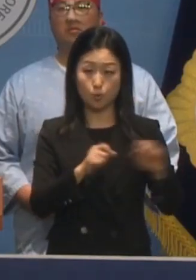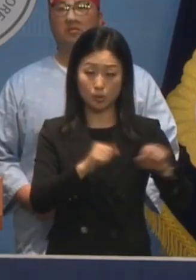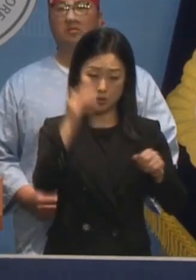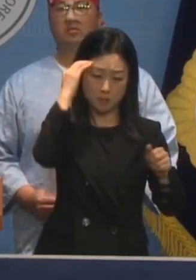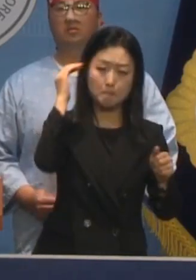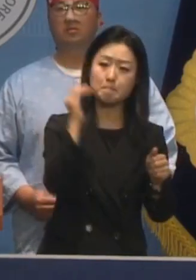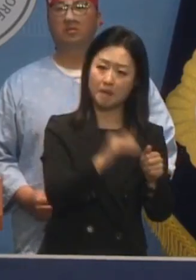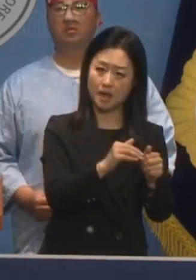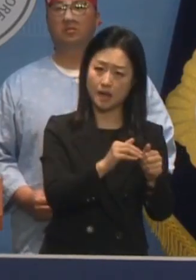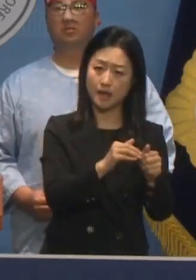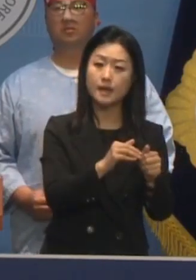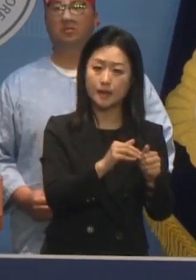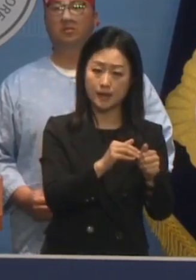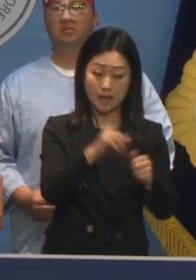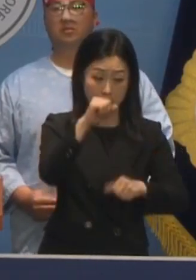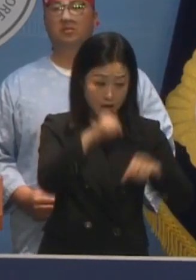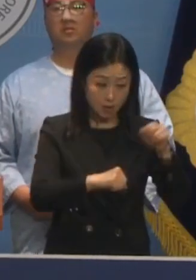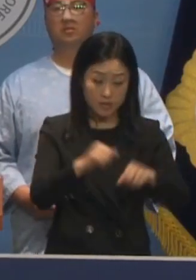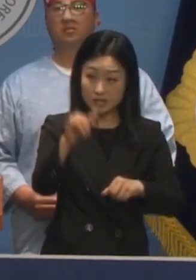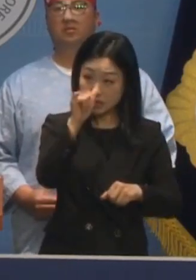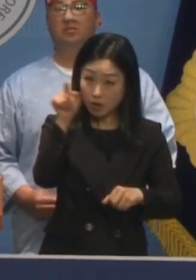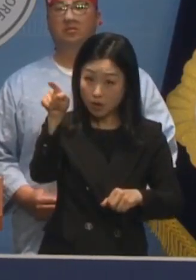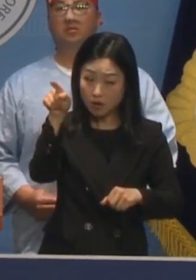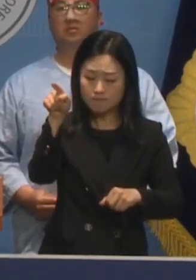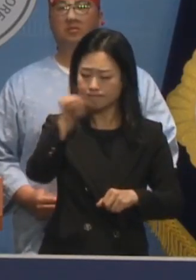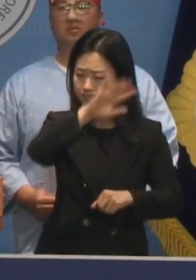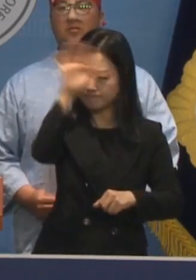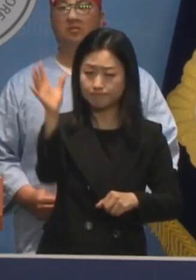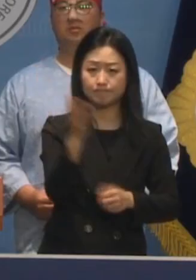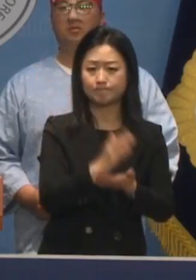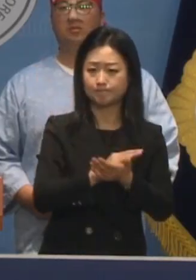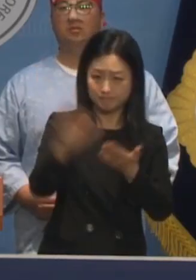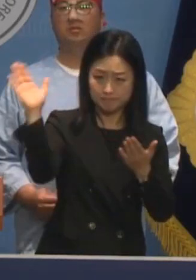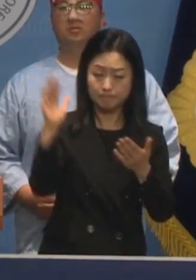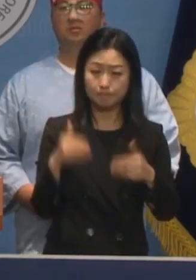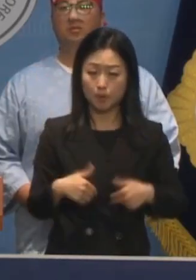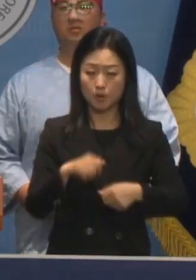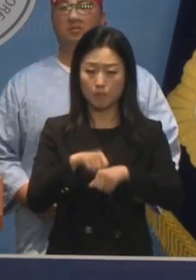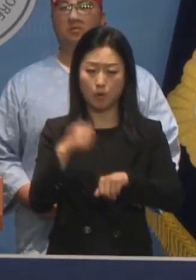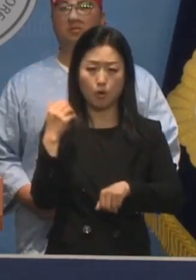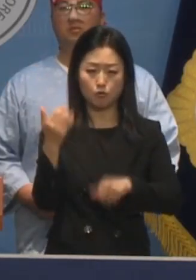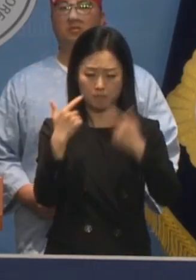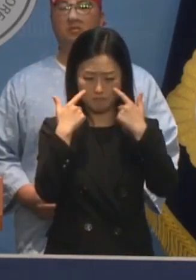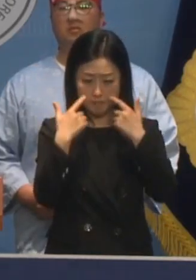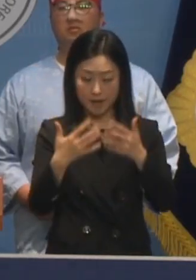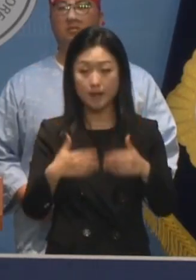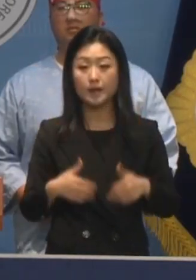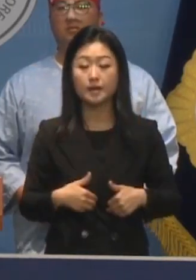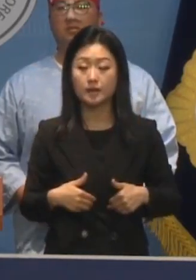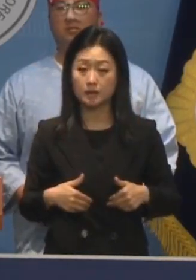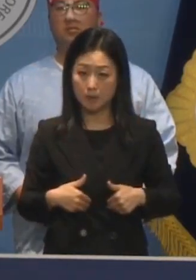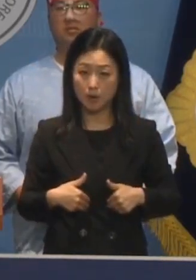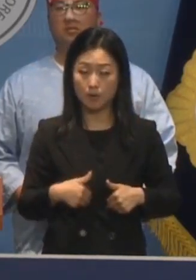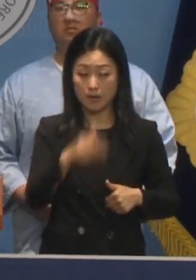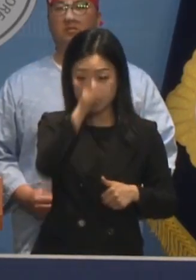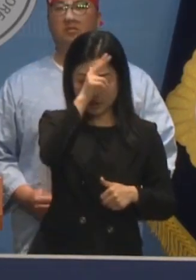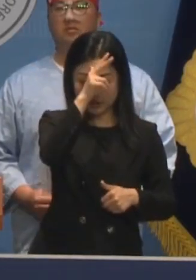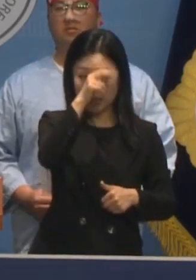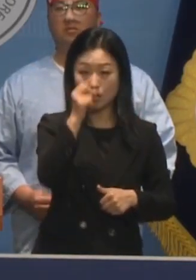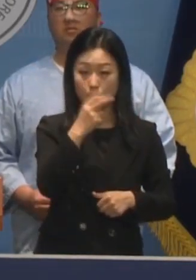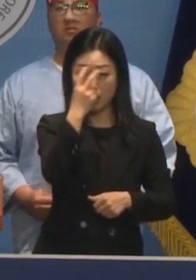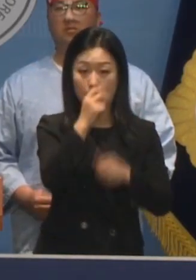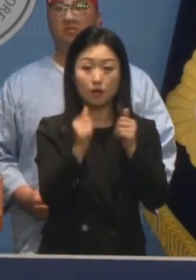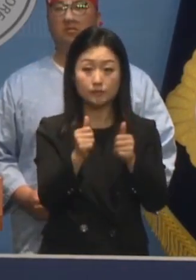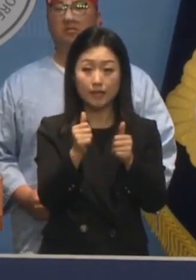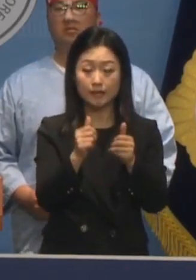목적으로 폭행을 행사하는 행위를 뿌리 뽑기 위해서는 강력한 처벌이 필요합니다. 경찰과 검찰은